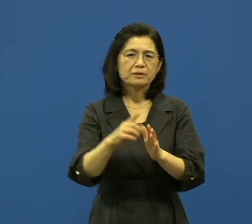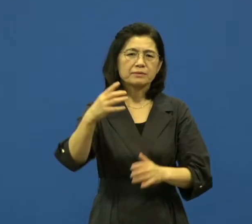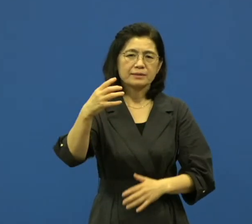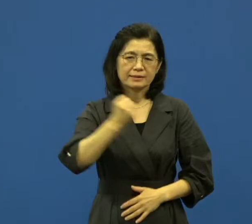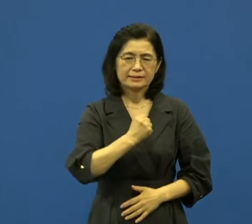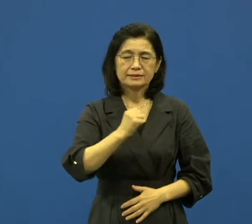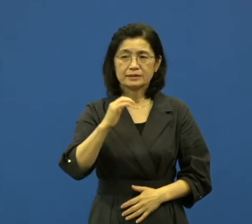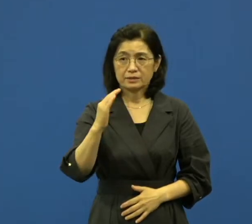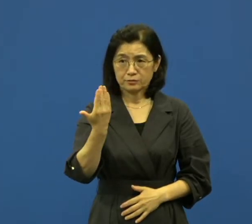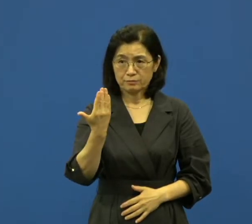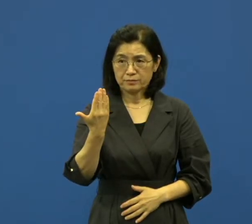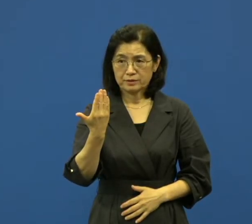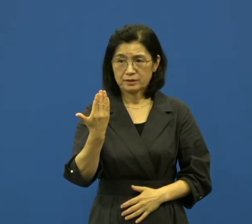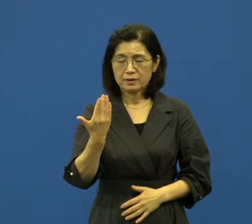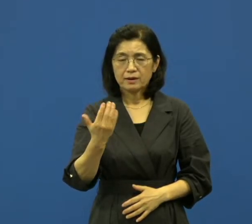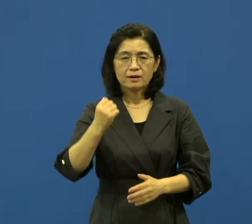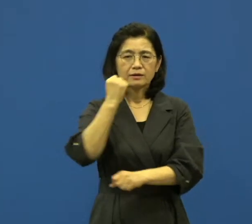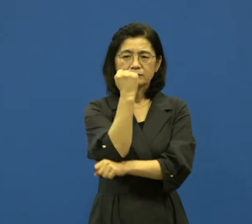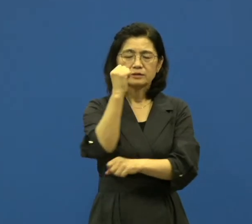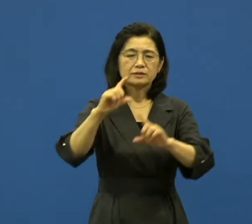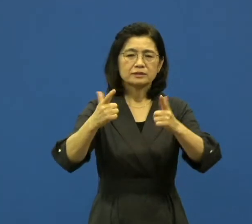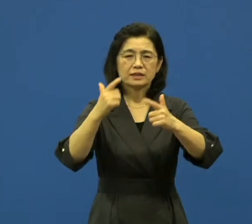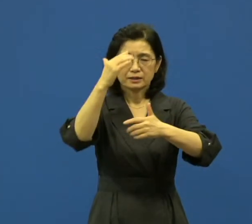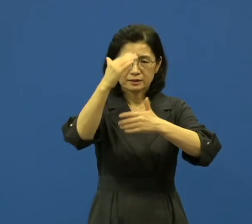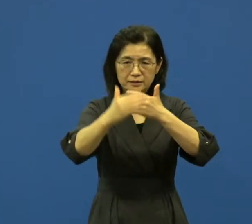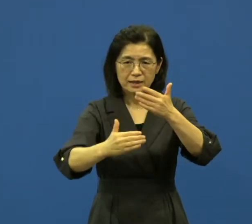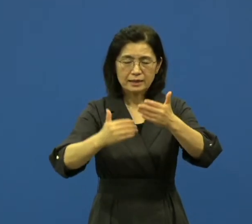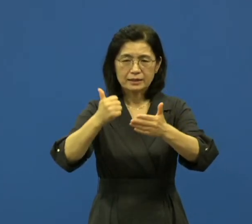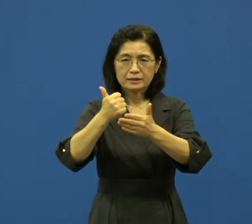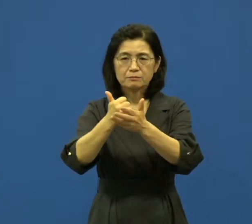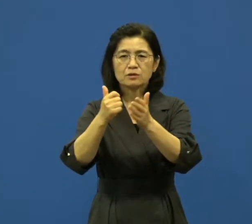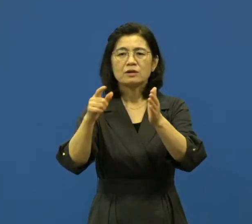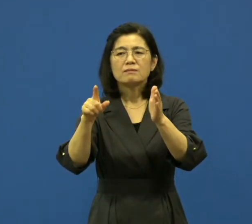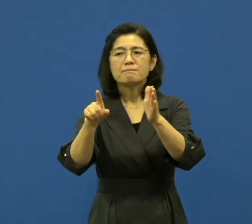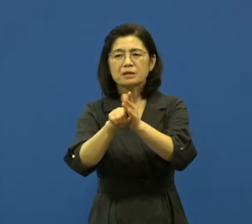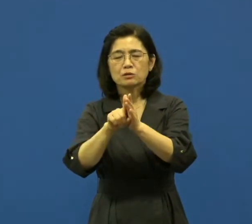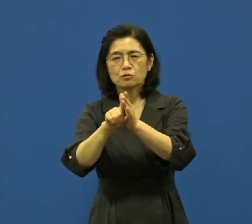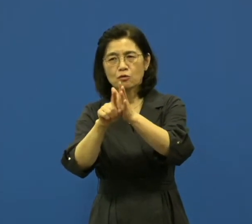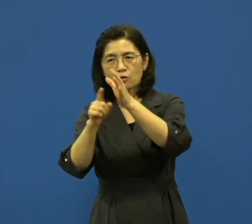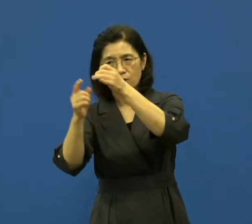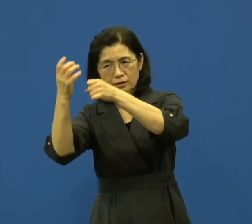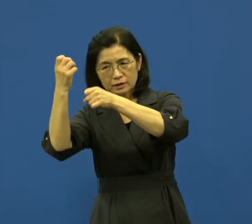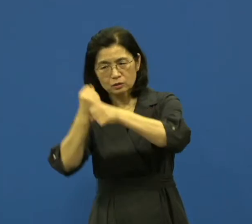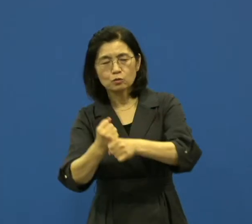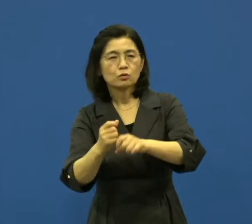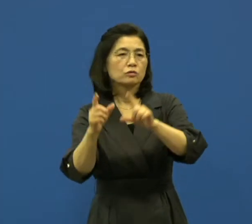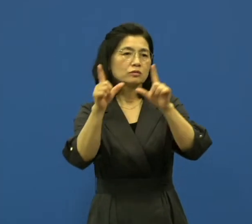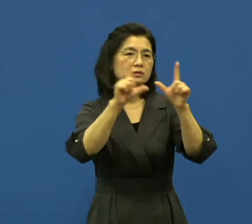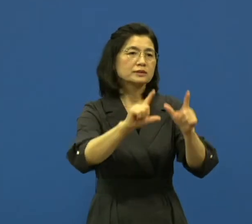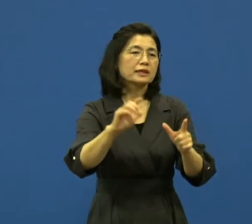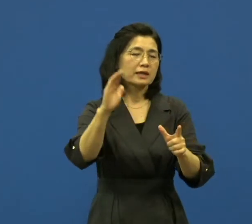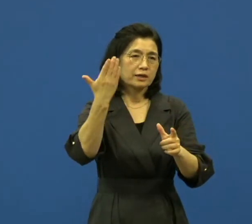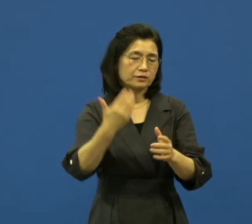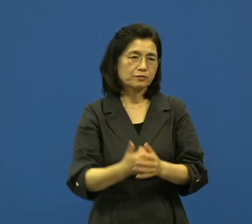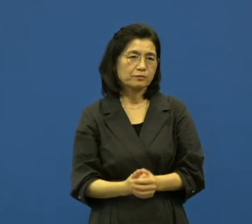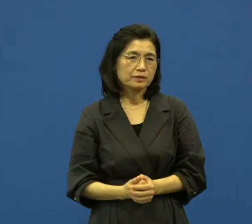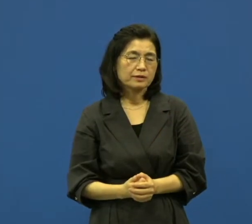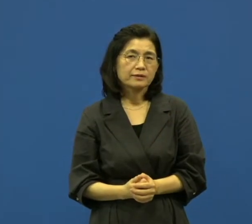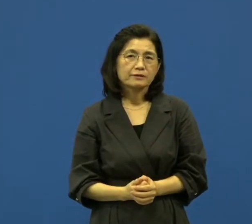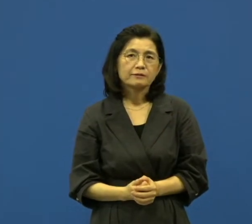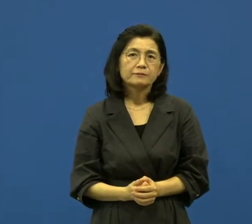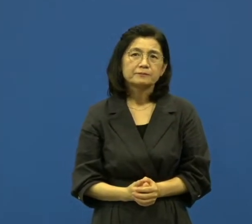흔들리지 아니하시는 하나님을 믿고 사는 하나님의 백성은 흔들릴 이유가 없어요. 왜 흔들리는 것입니까? 흔들리는 걸 붙잡고 있었기